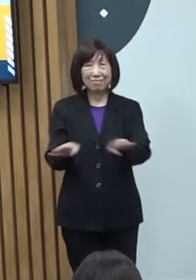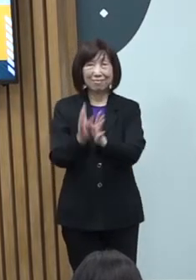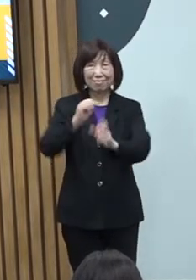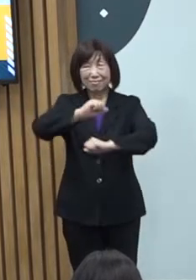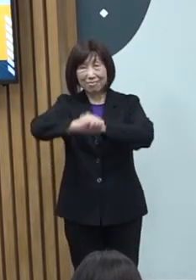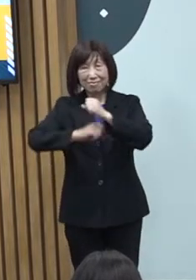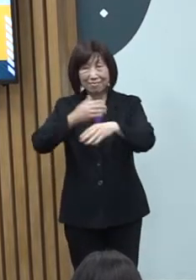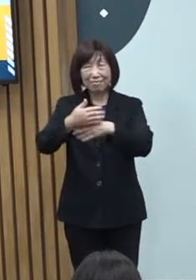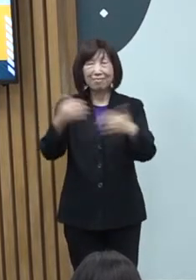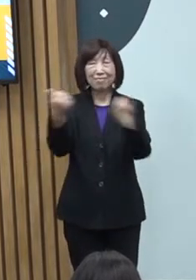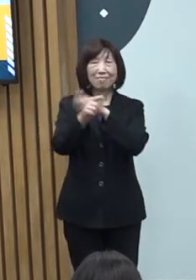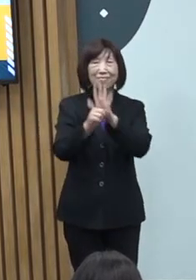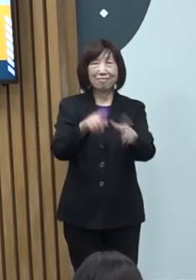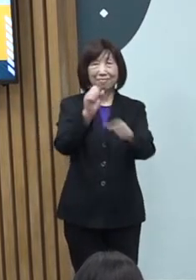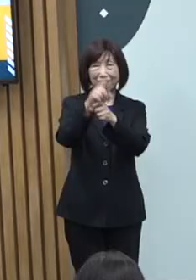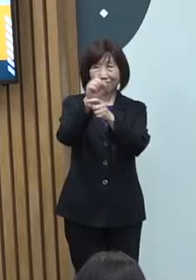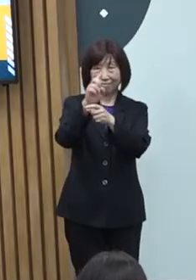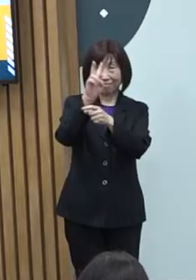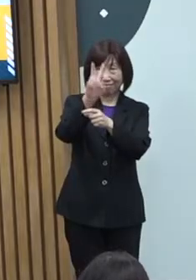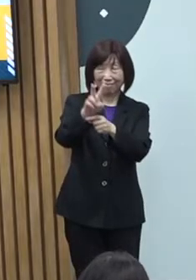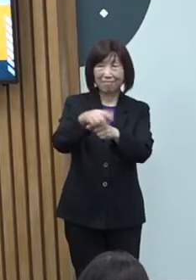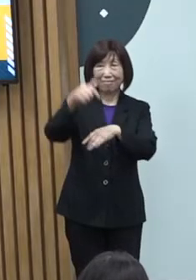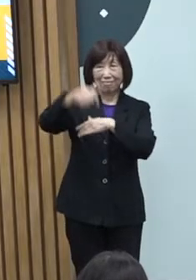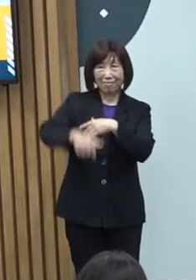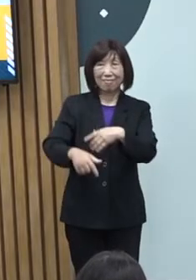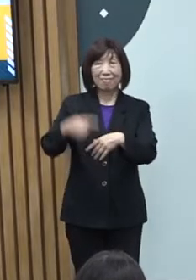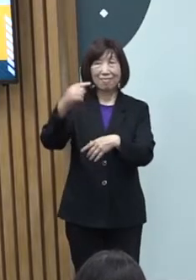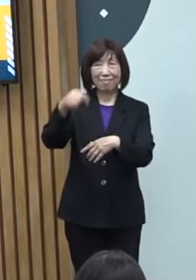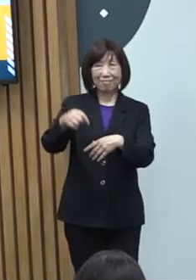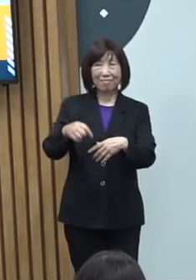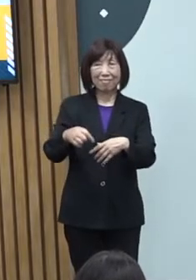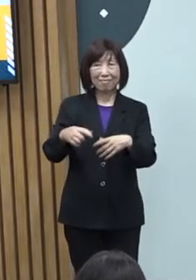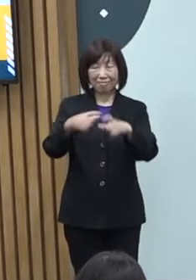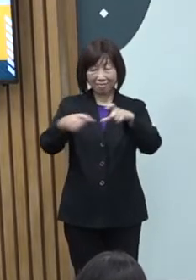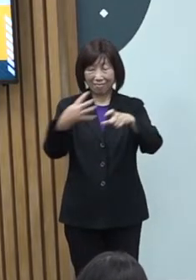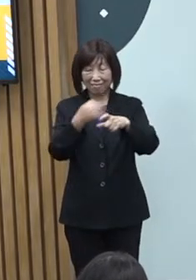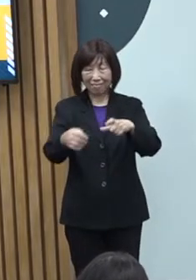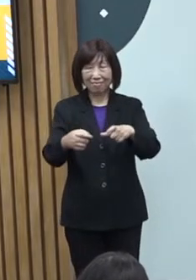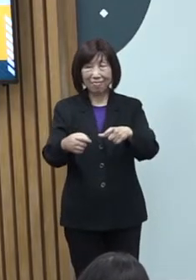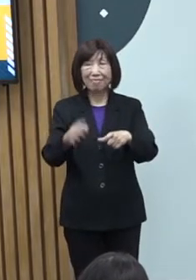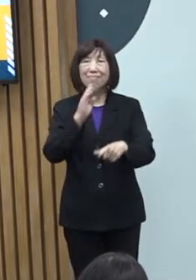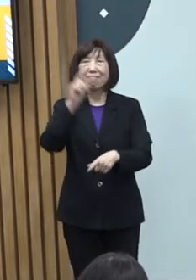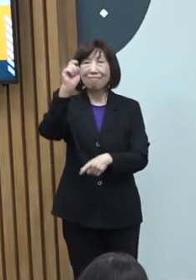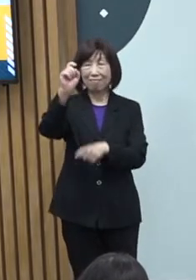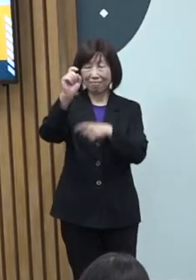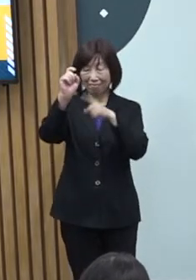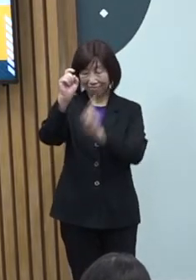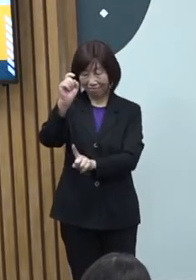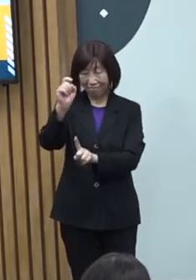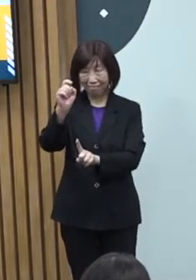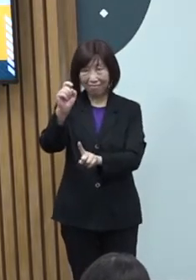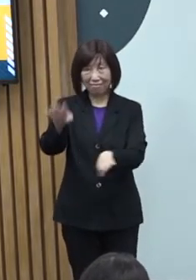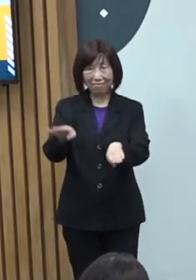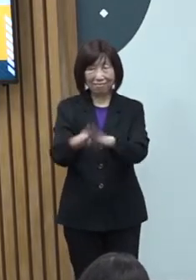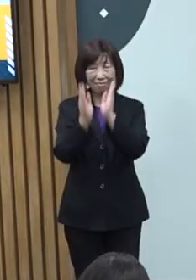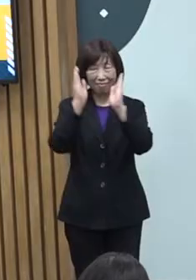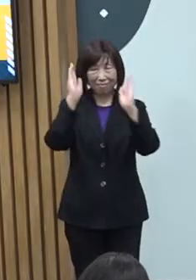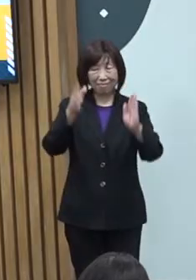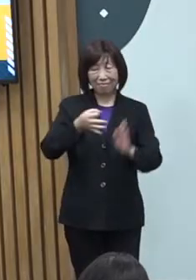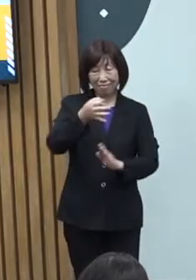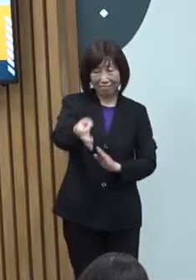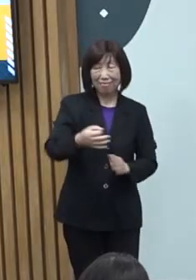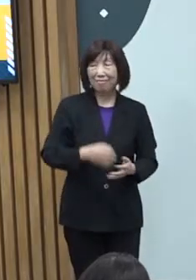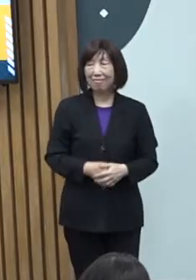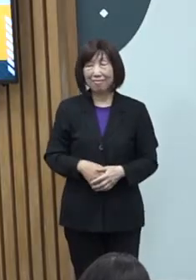表112年营业用车辆下期的使用牌照税从10月1号要正式的开